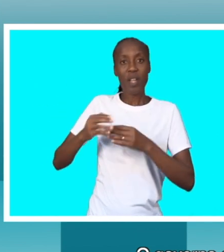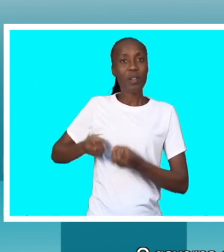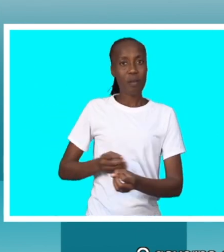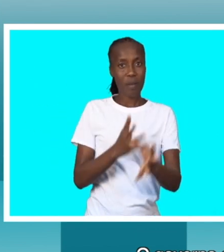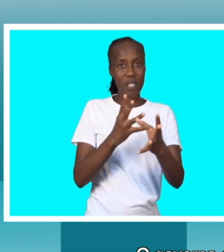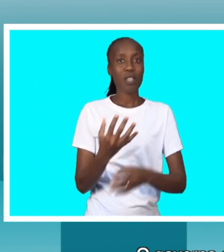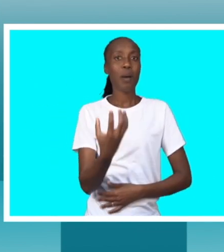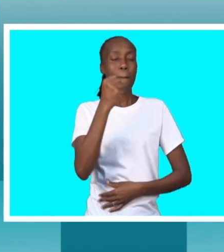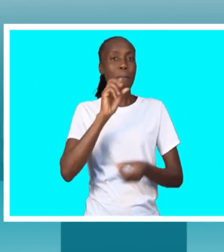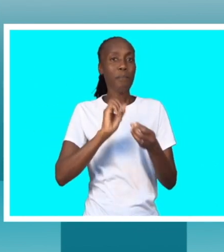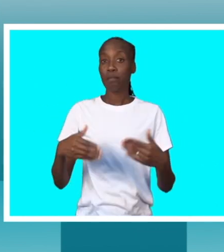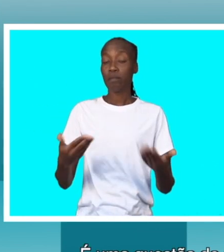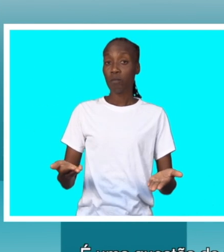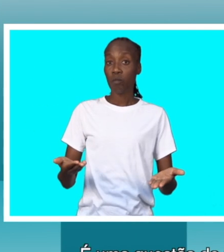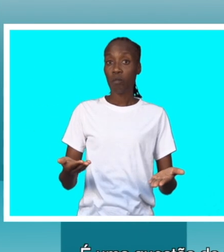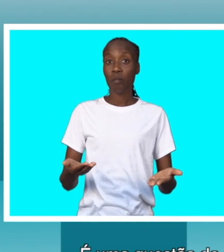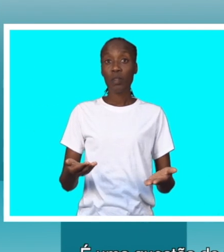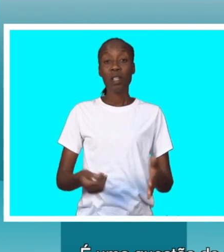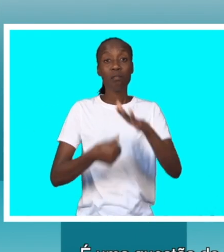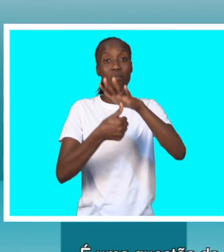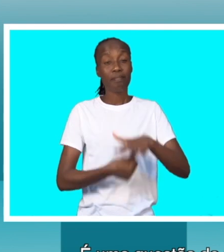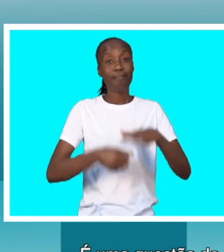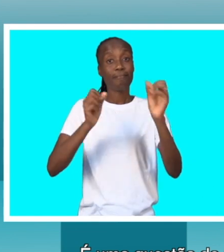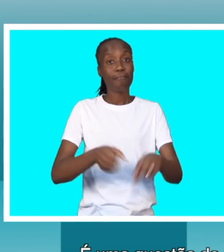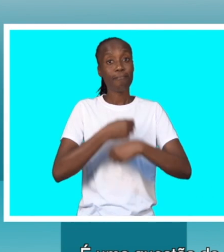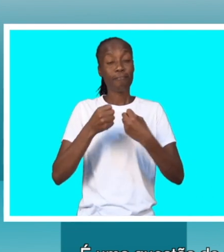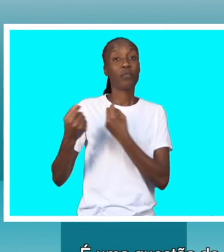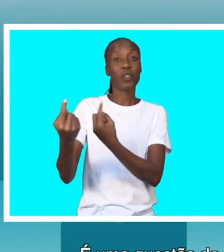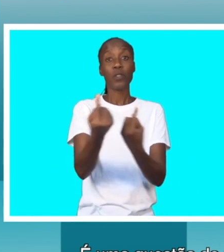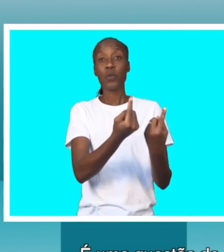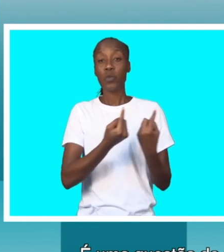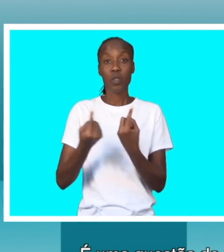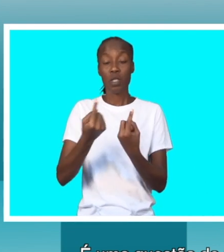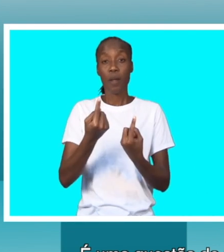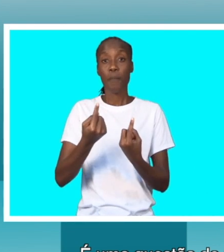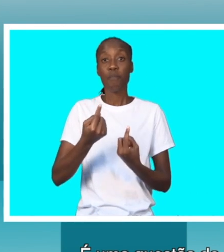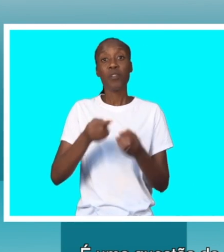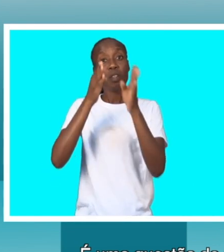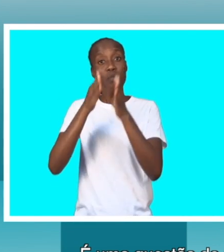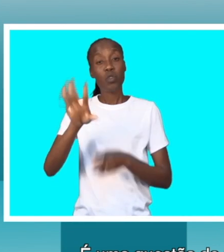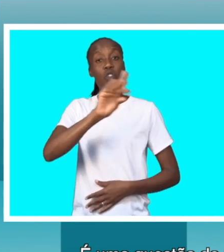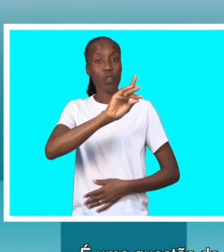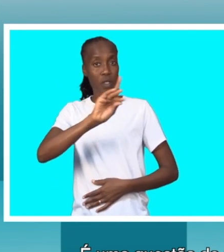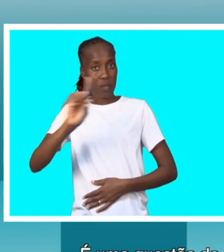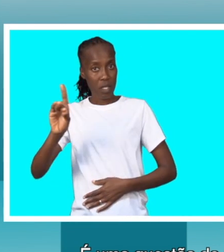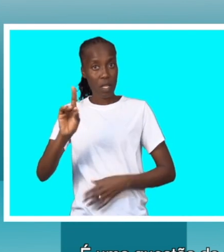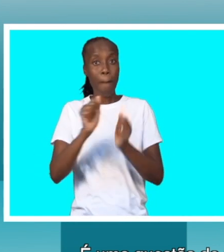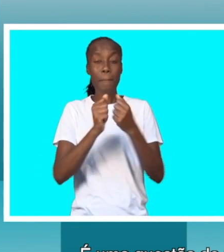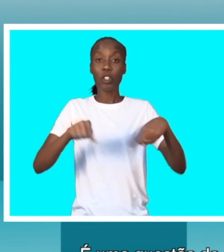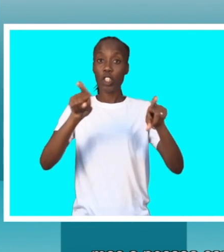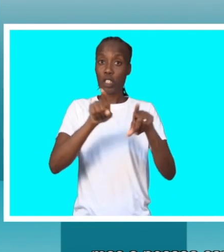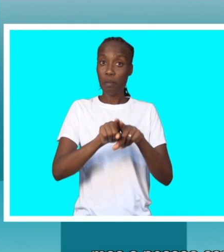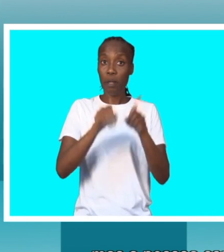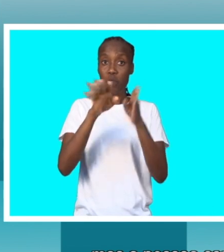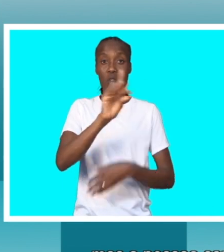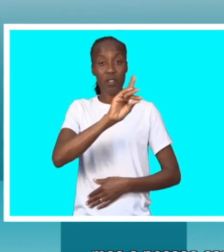esse espaço Para os deficientes Uma questão também De não discriminação Numa situação Em que temos Alguém que tenha Deficiência Mas